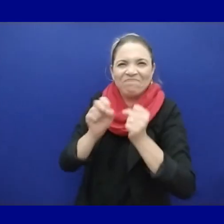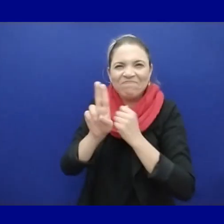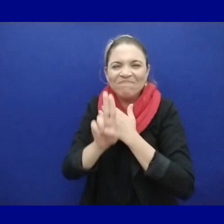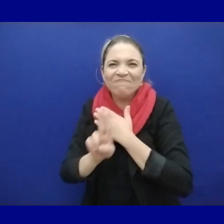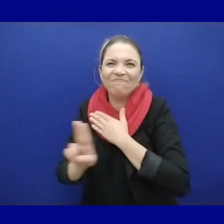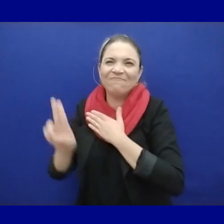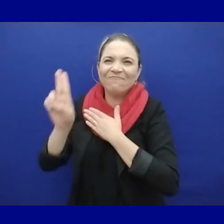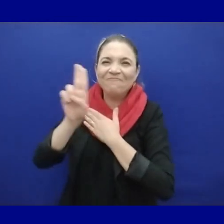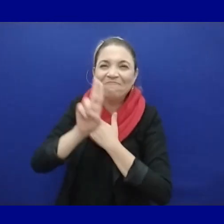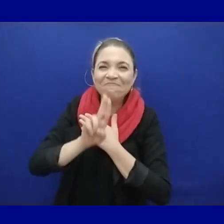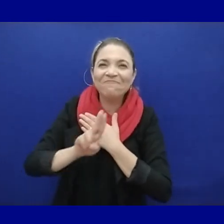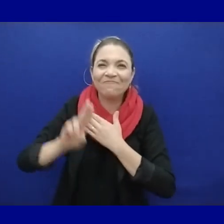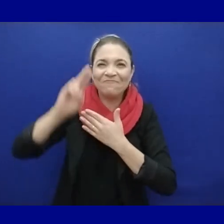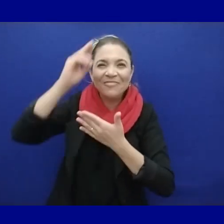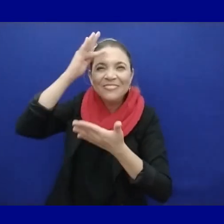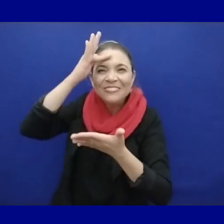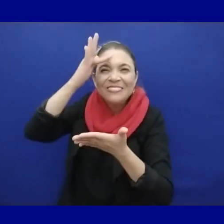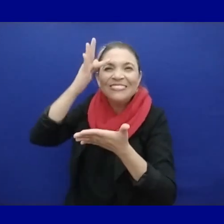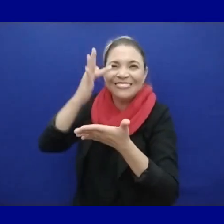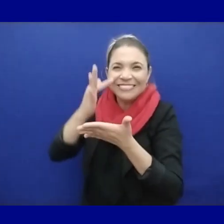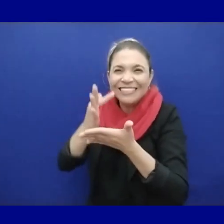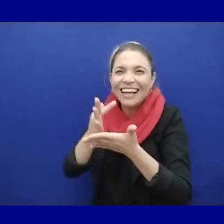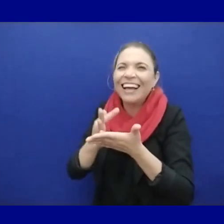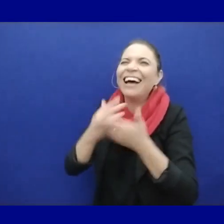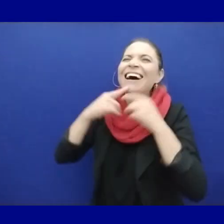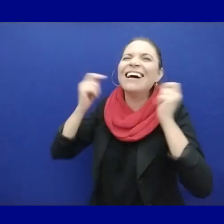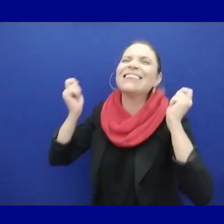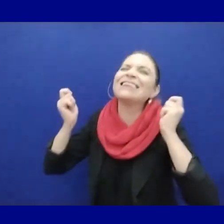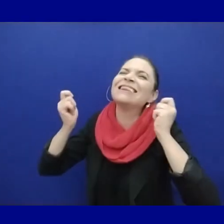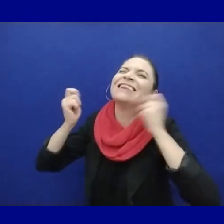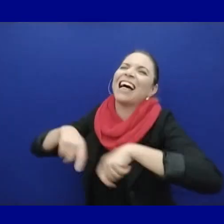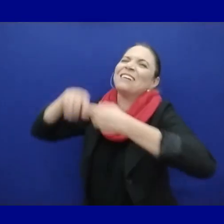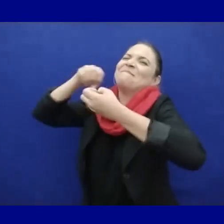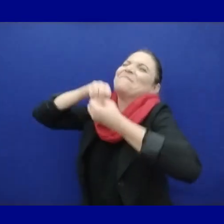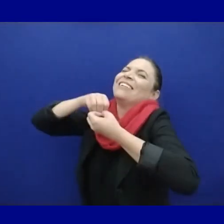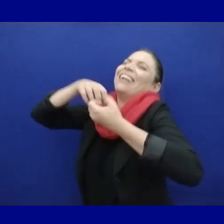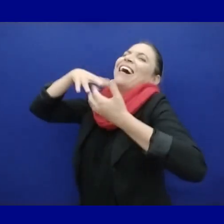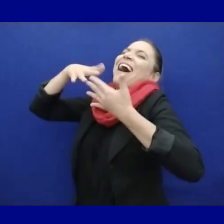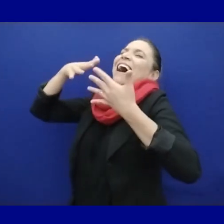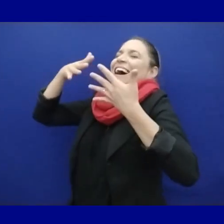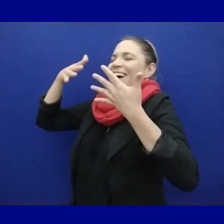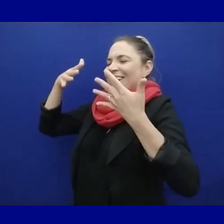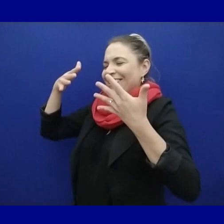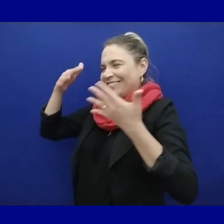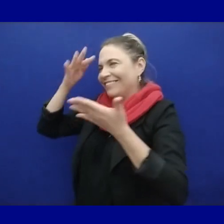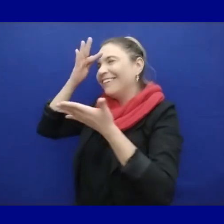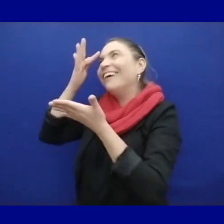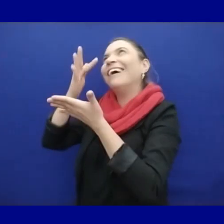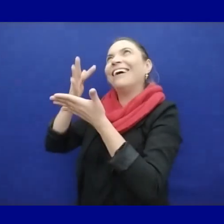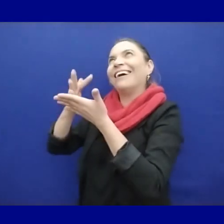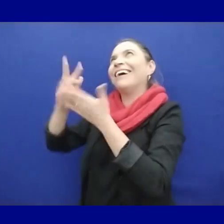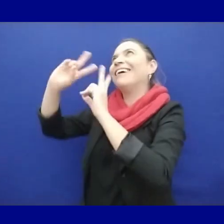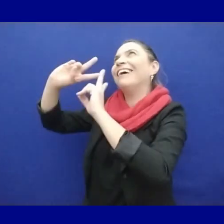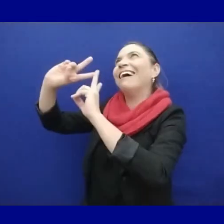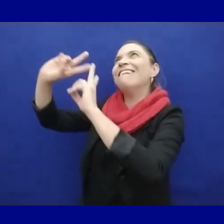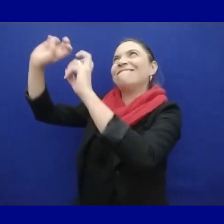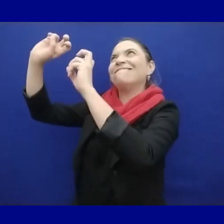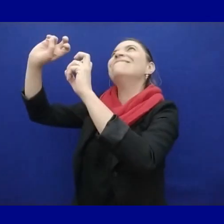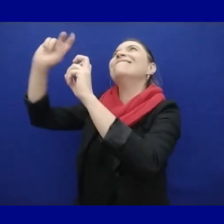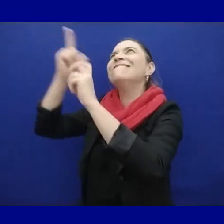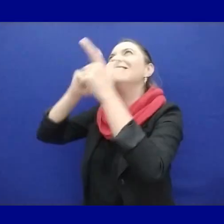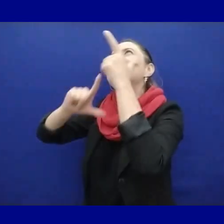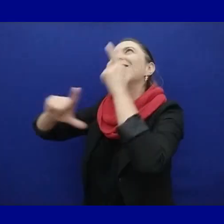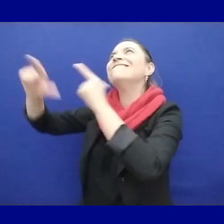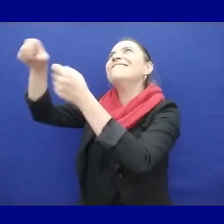poder. Com fé podemos montanhas transpor.